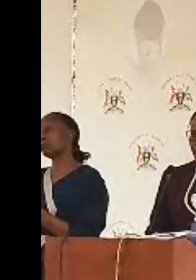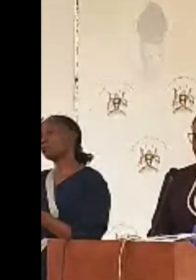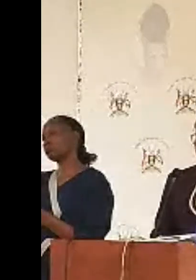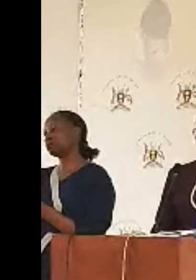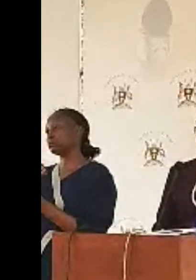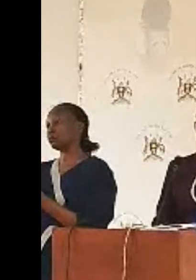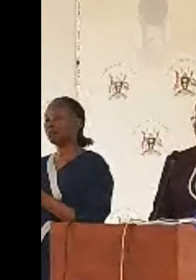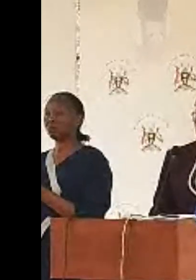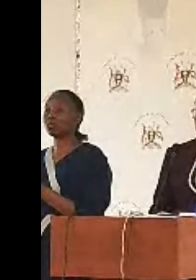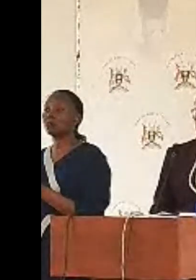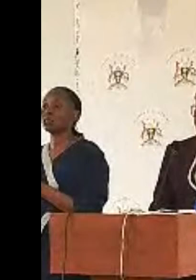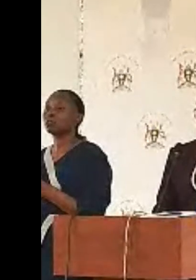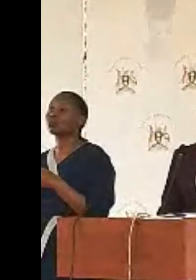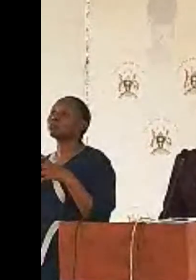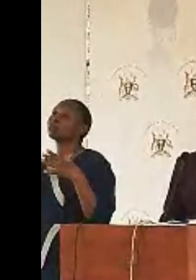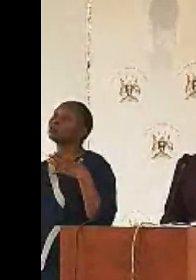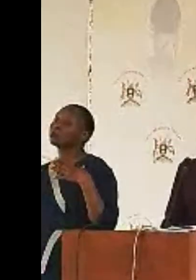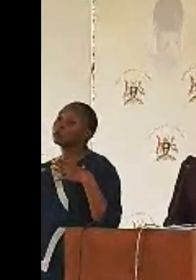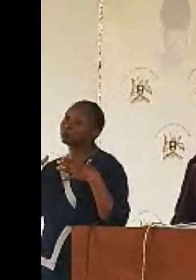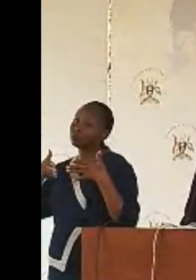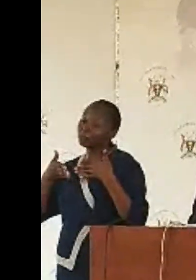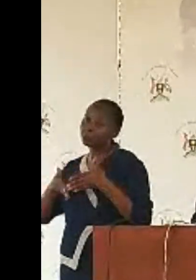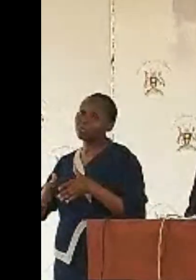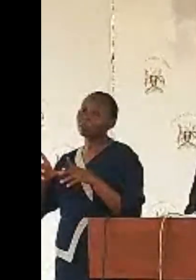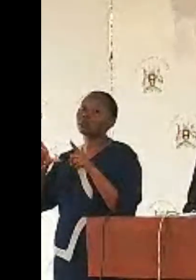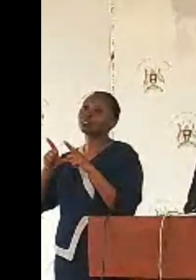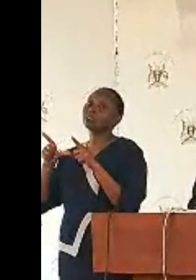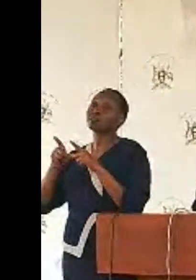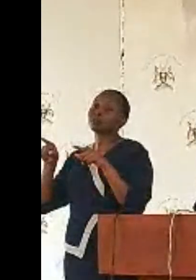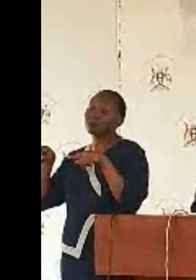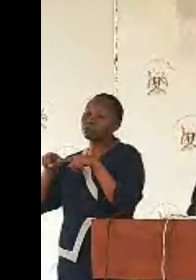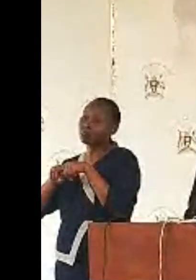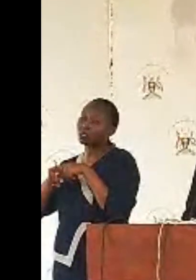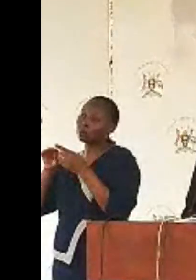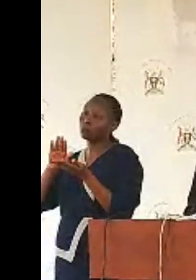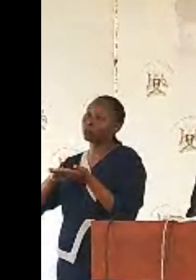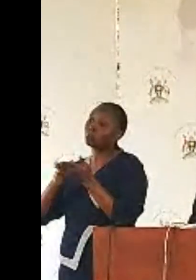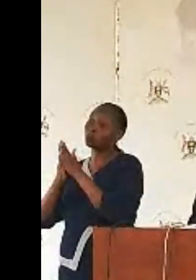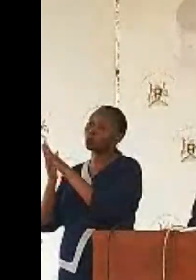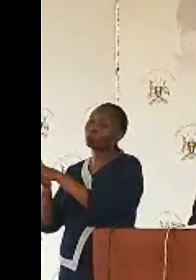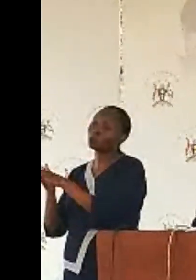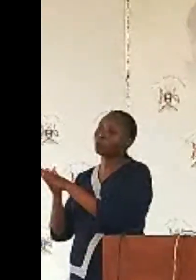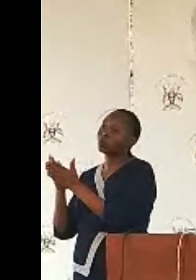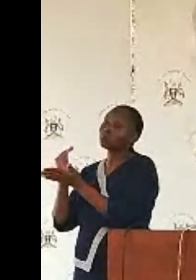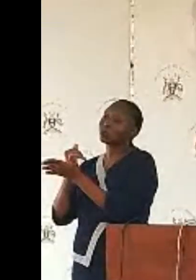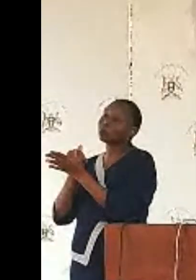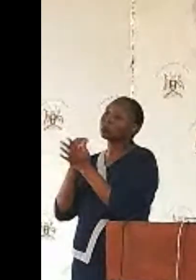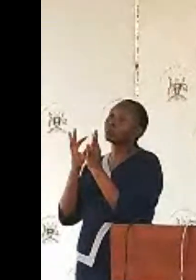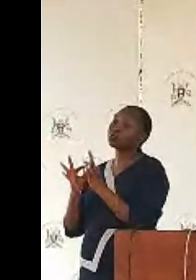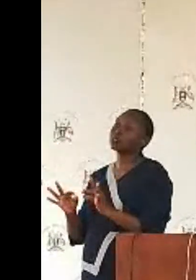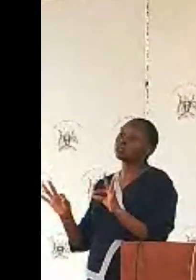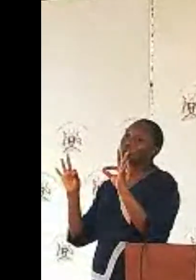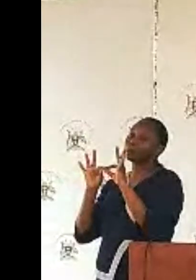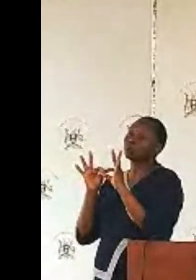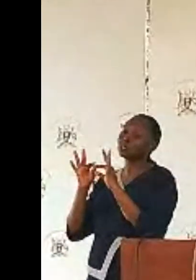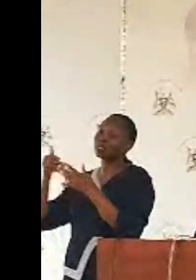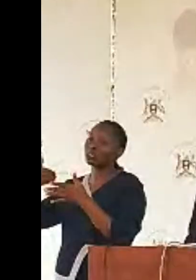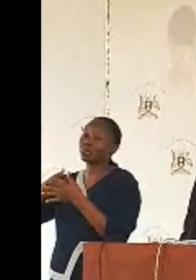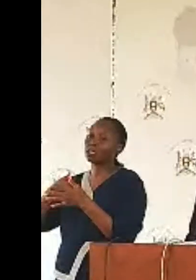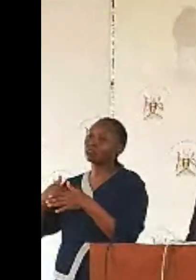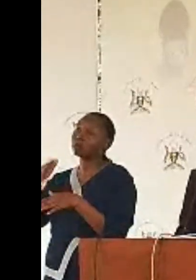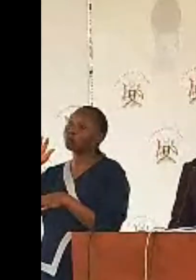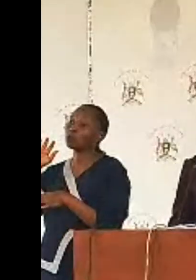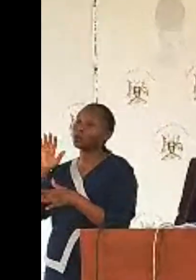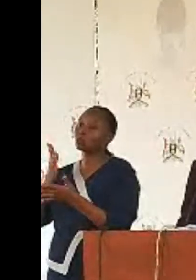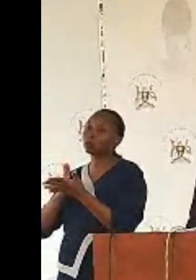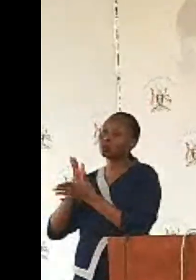kozesa akapapula kali ka birth certificate oba akaweebwa nnira bwe babanga kubanga ke kasinga okubaako kati ebituufu biyinza